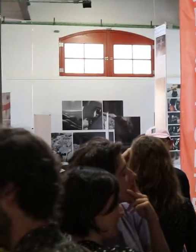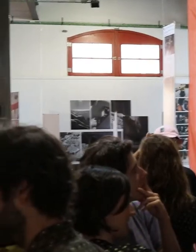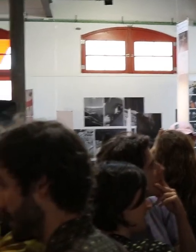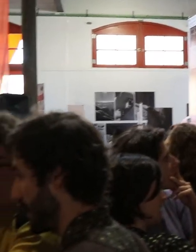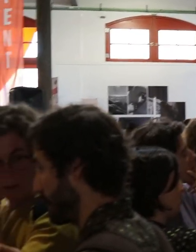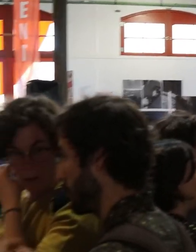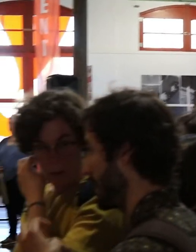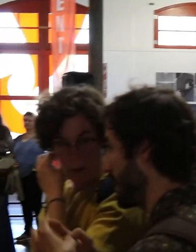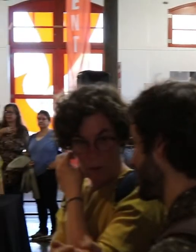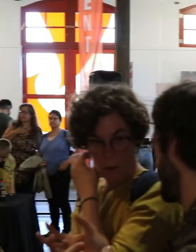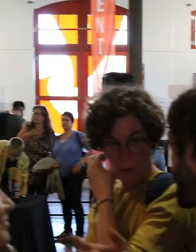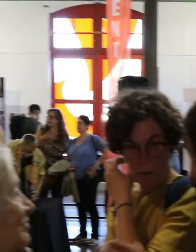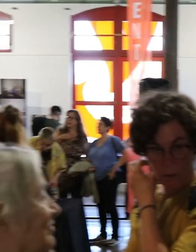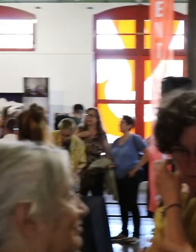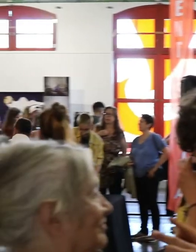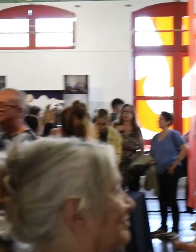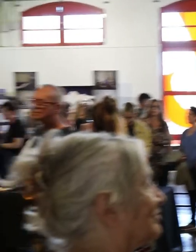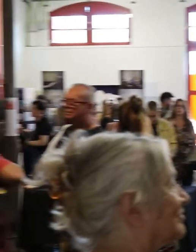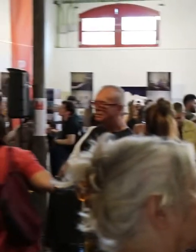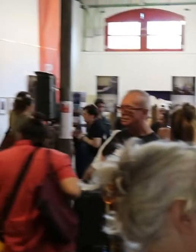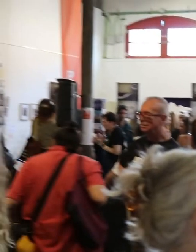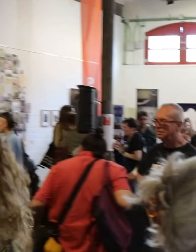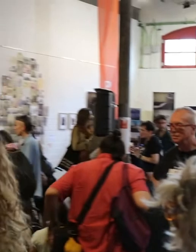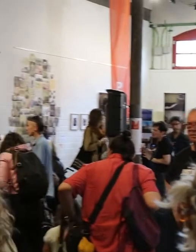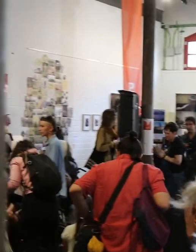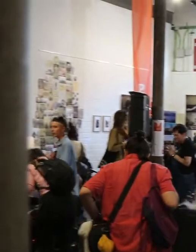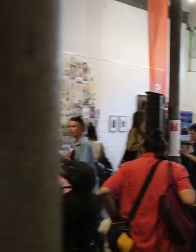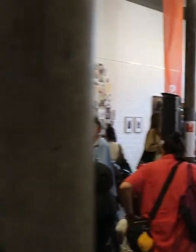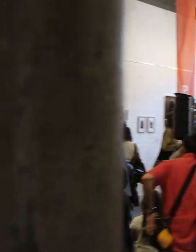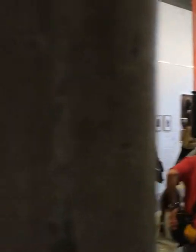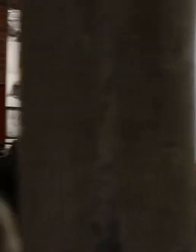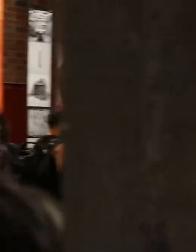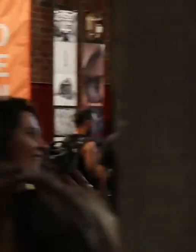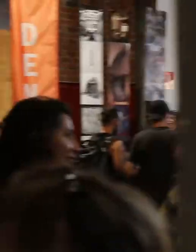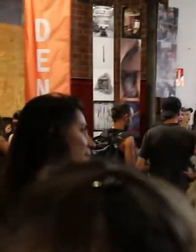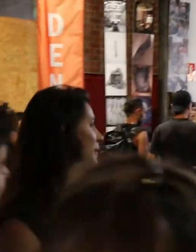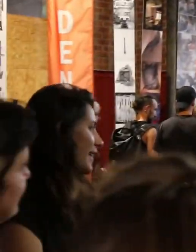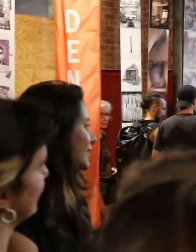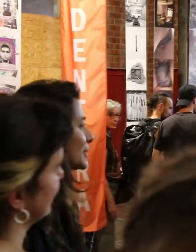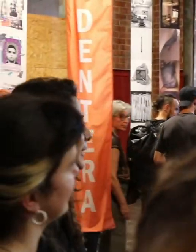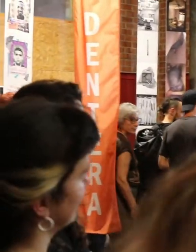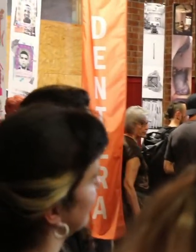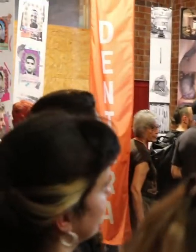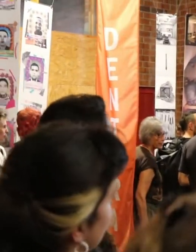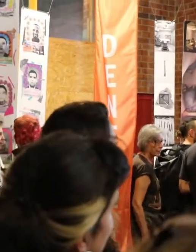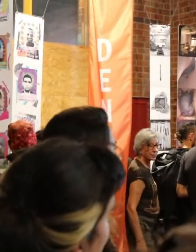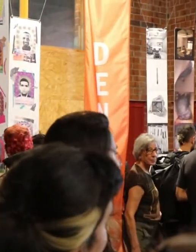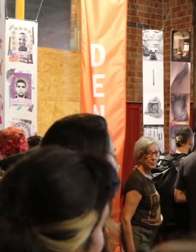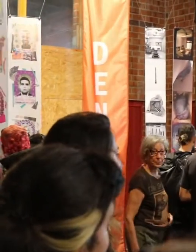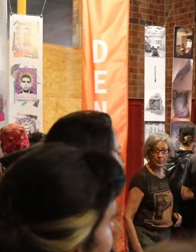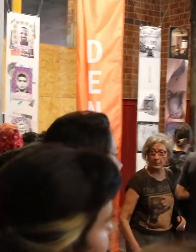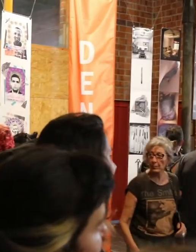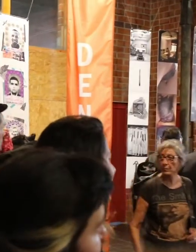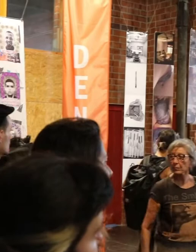espacio infantil, actividad infantil con la gente de La Piña. Luego está Menta con un taller de hackeo